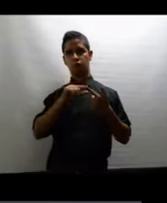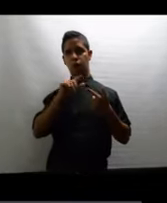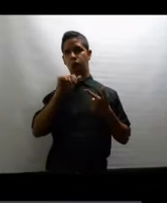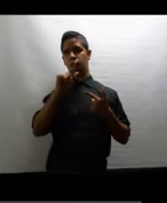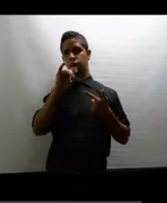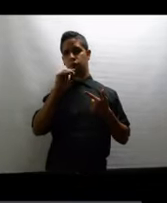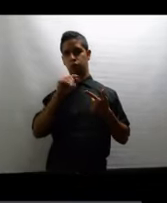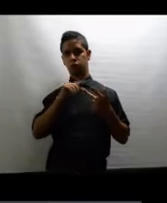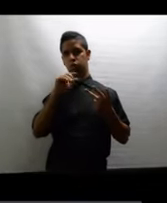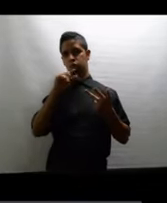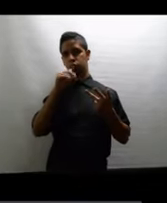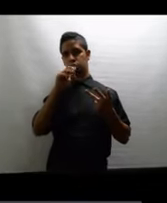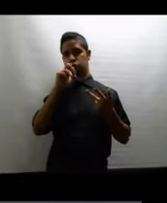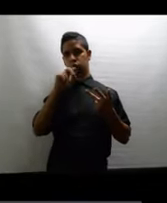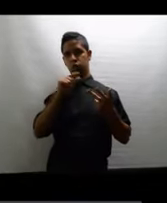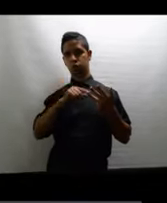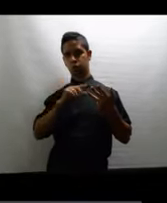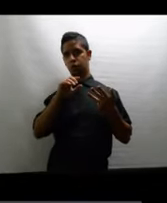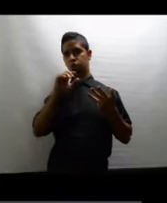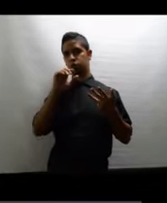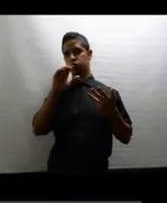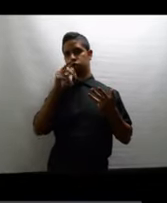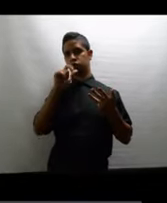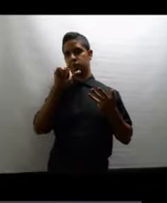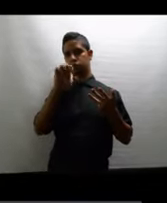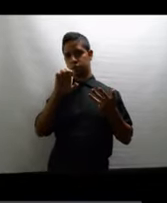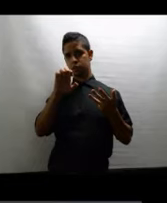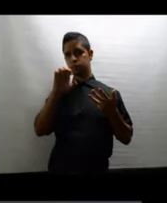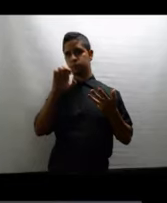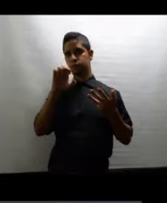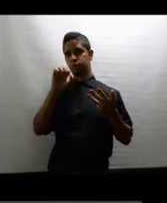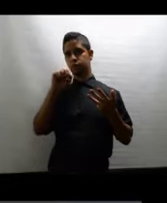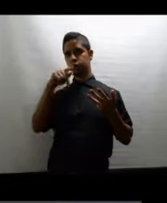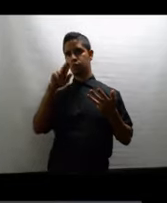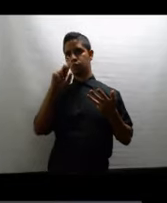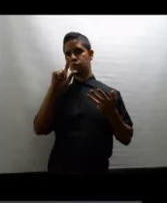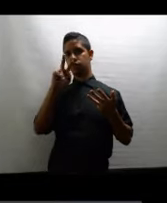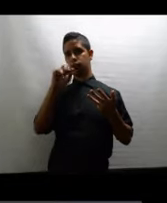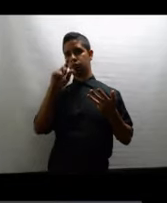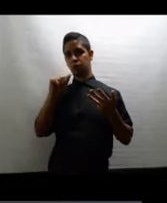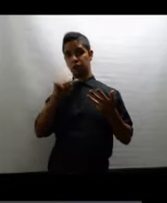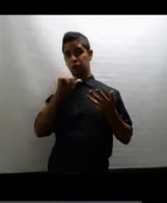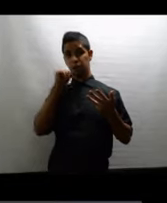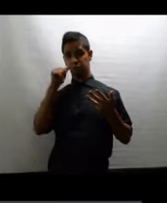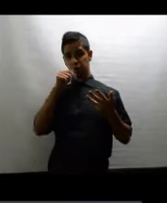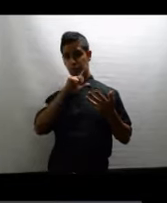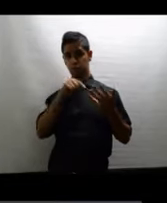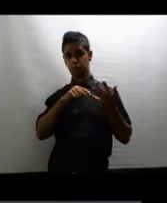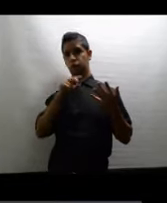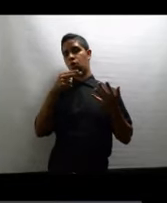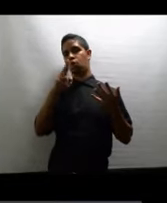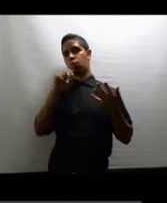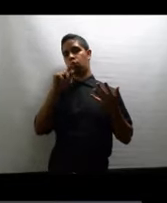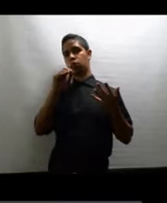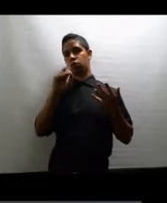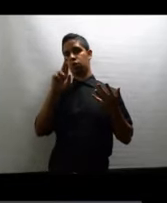Glenn Monroy, de Charlie Sepúlveda, y la que mañana se lanza. Es la nueva de Humberto Ramírez,